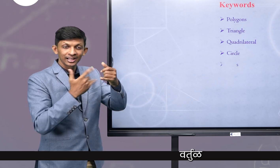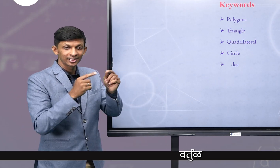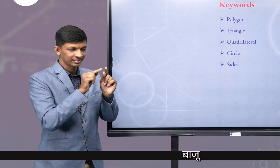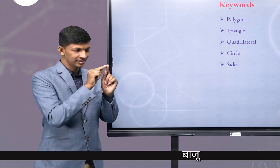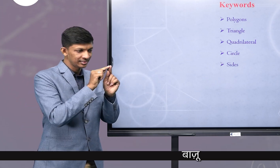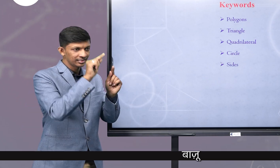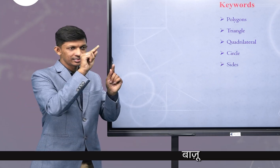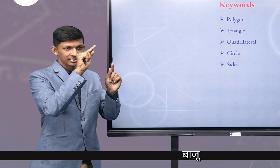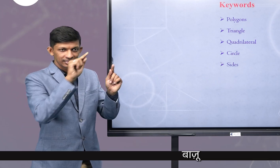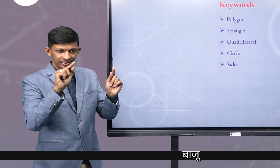बाजू,